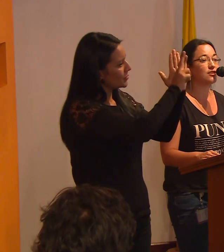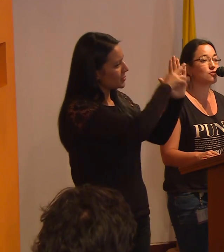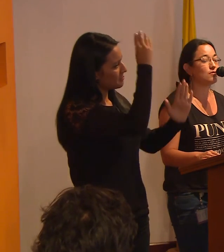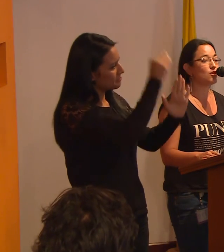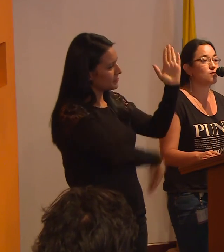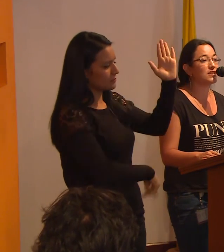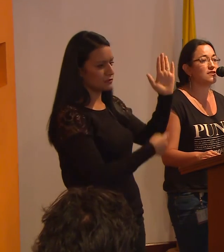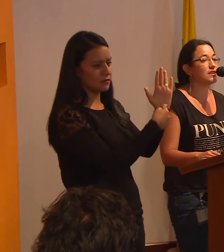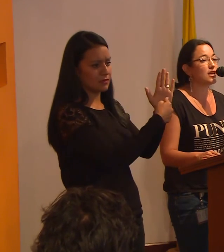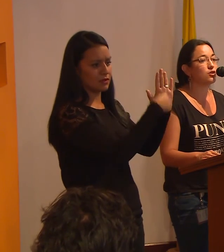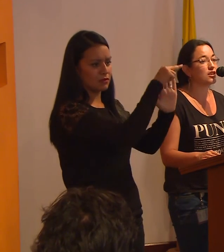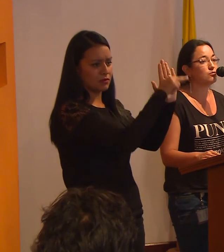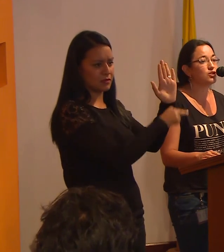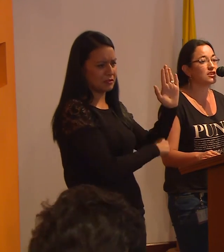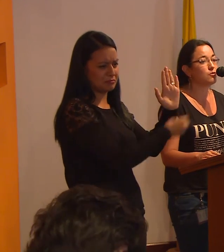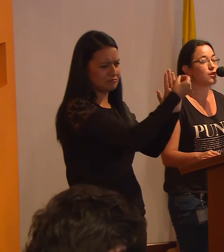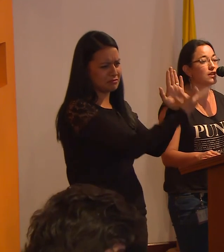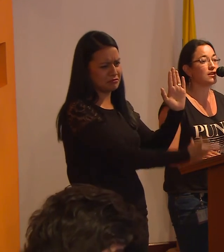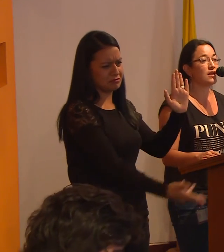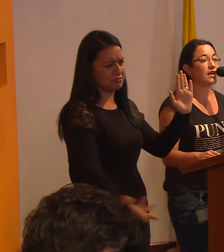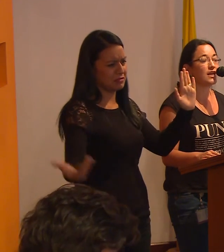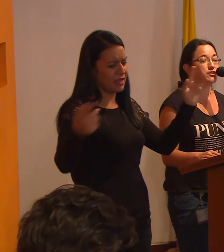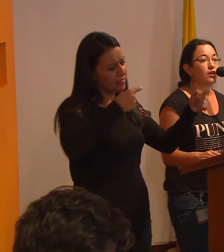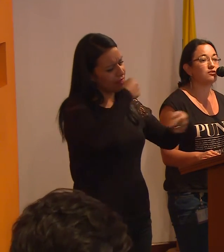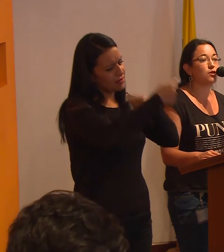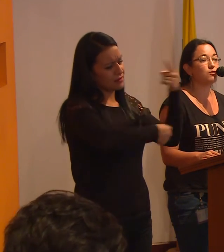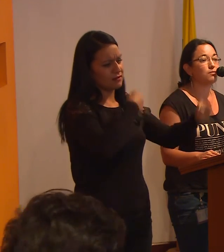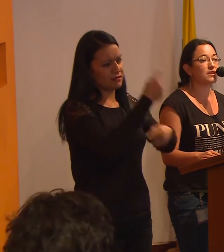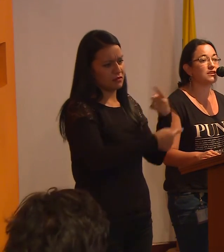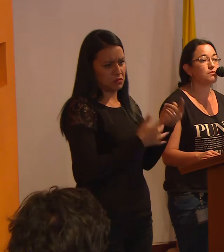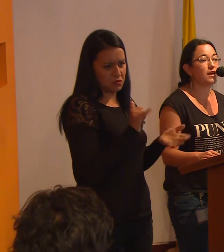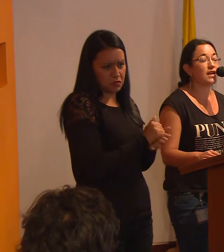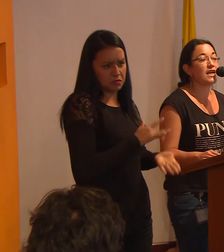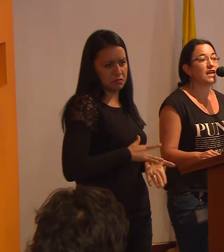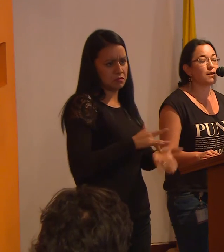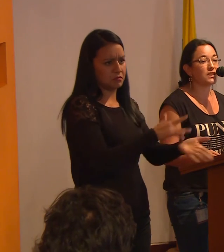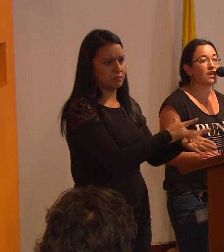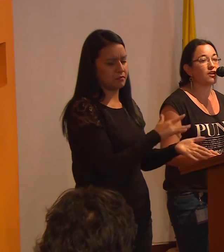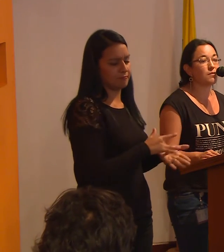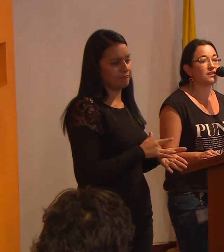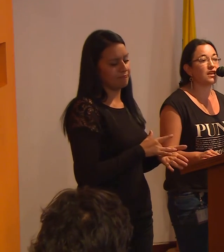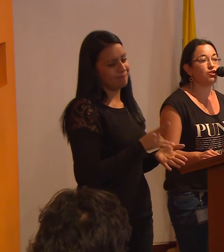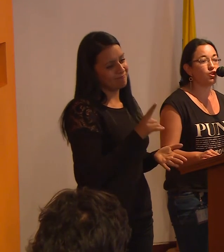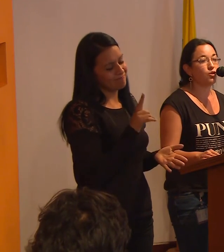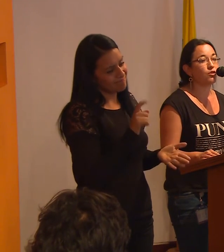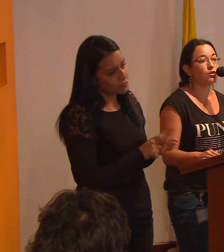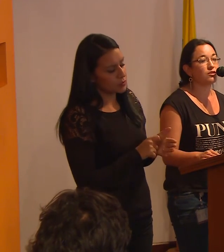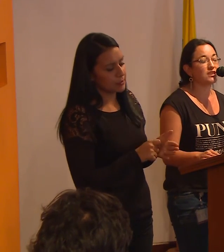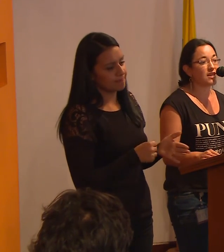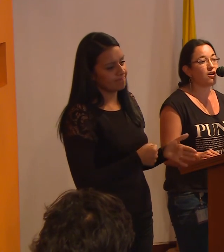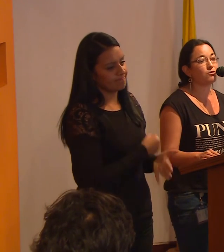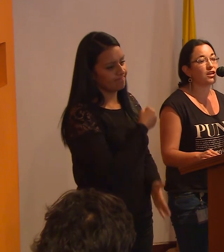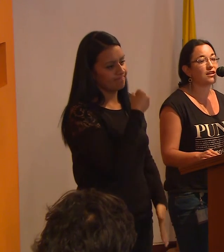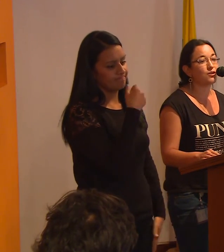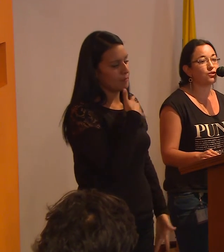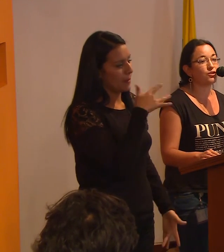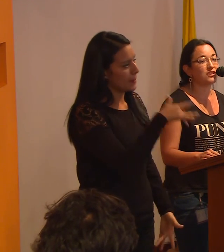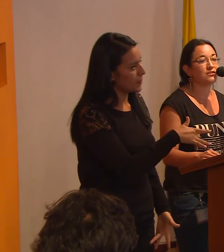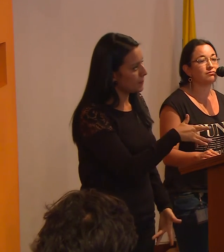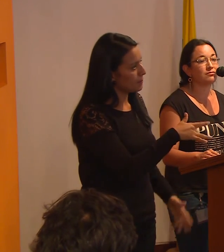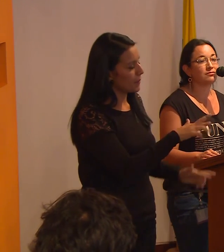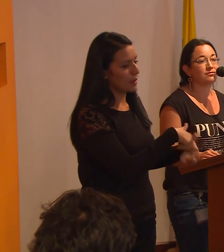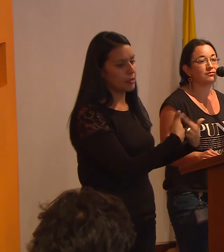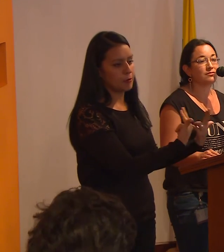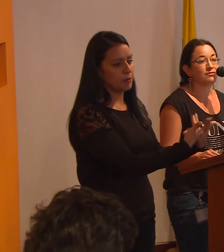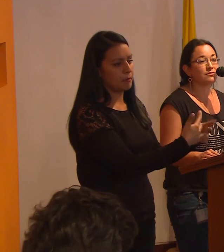frente a esta normativa, entre otras muchas que pueden, en las cuales podemos participar, y lamentablemente no llegábamos a las